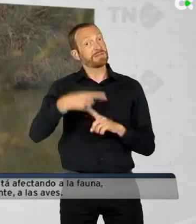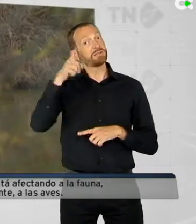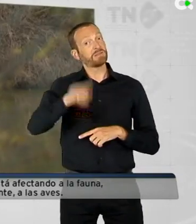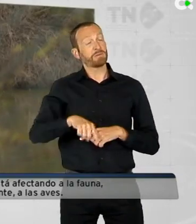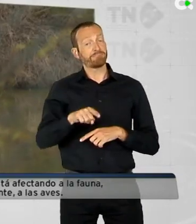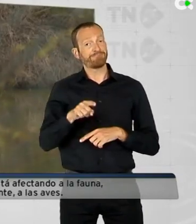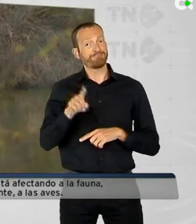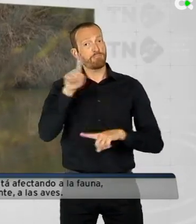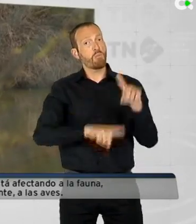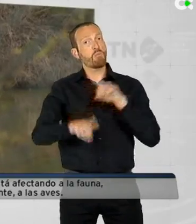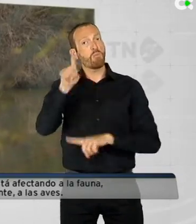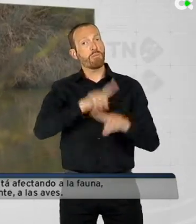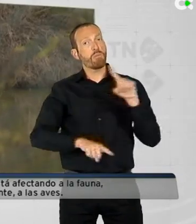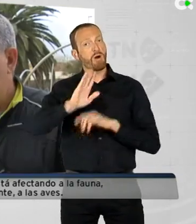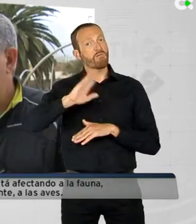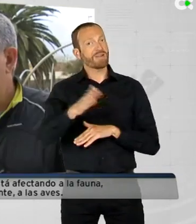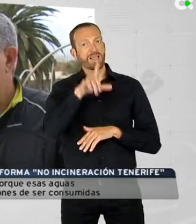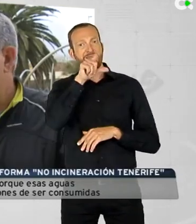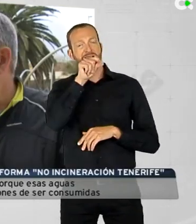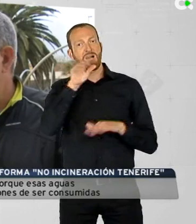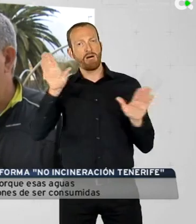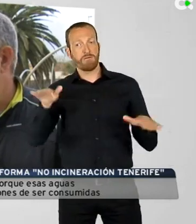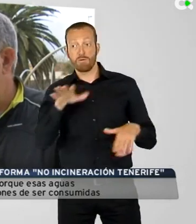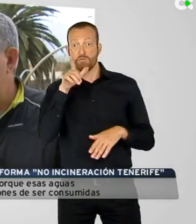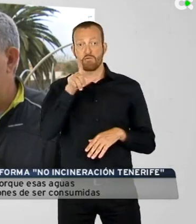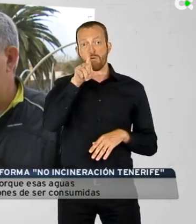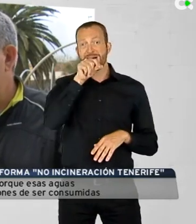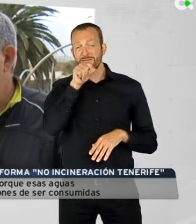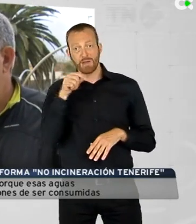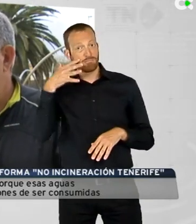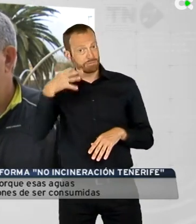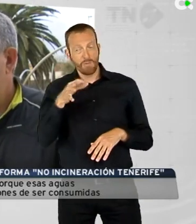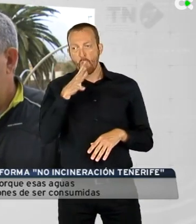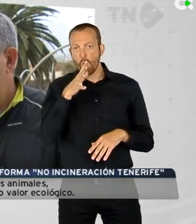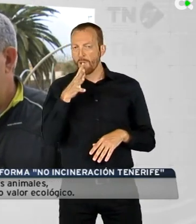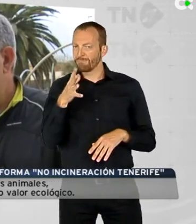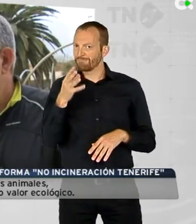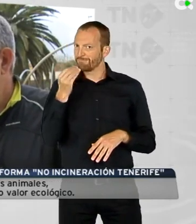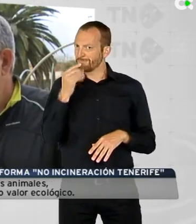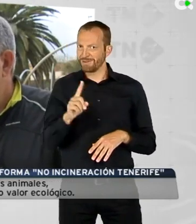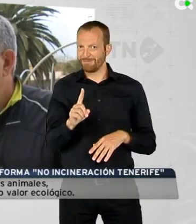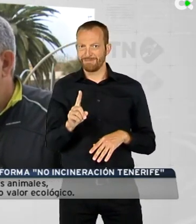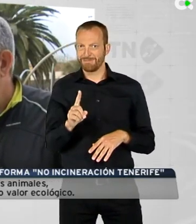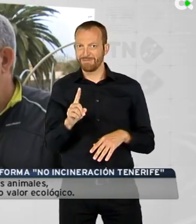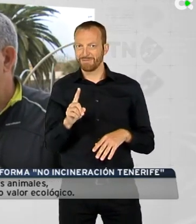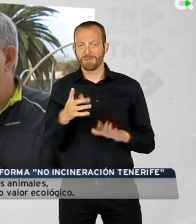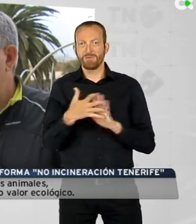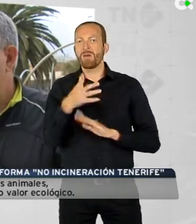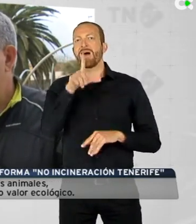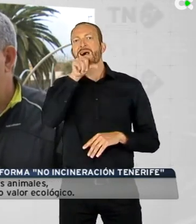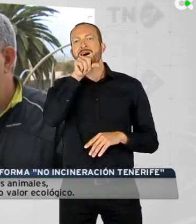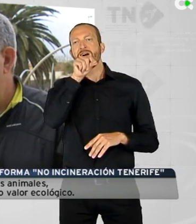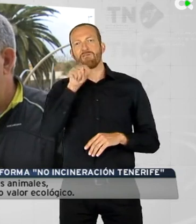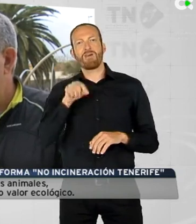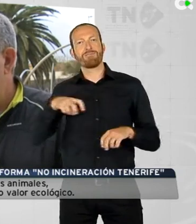a la fauna, especialmente a las aves. Es peligroso porque esas aguas no están en condiciones de ser consumidas